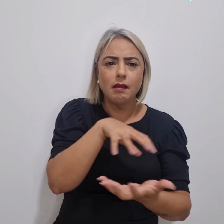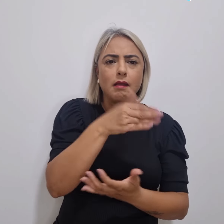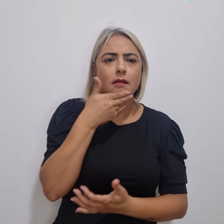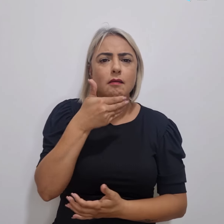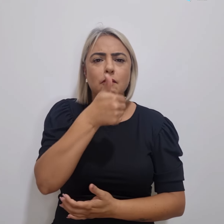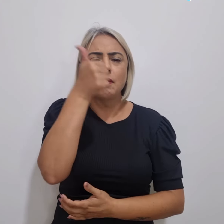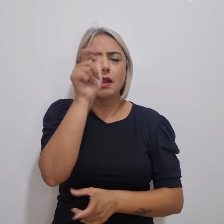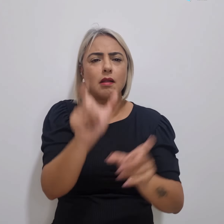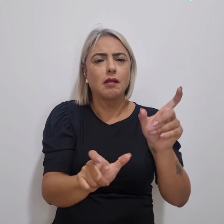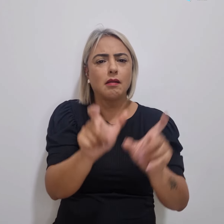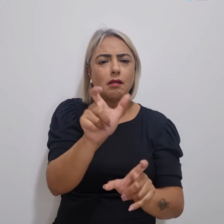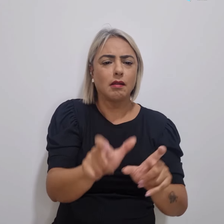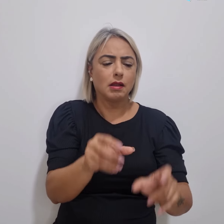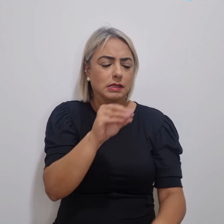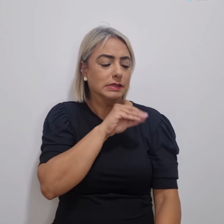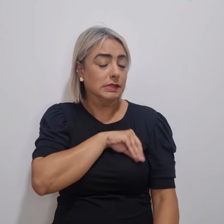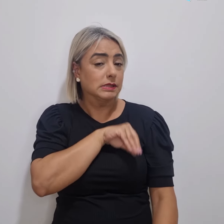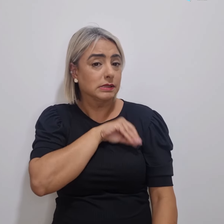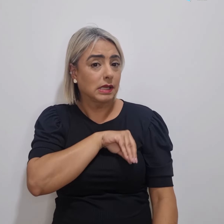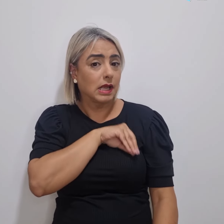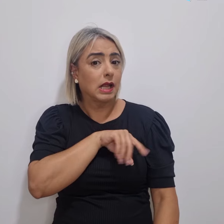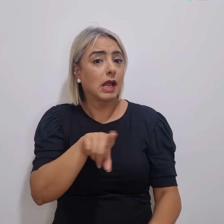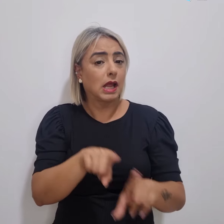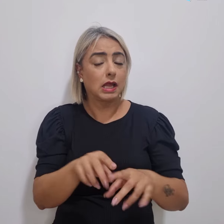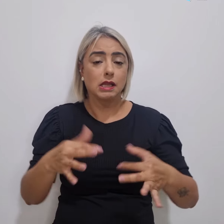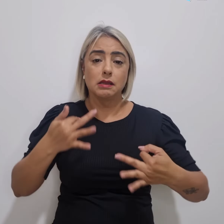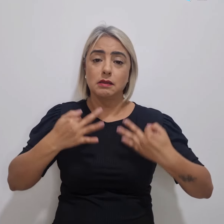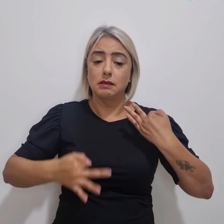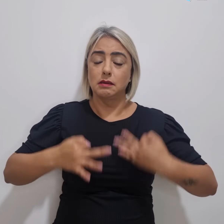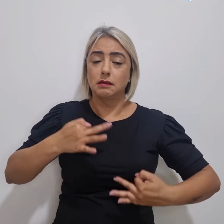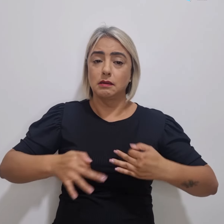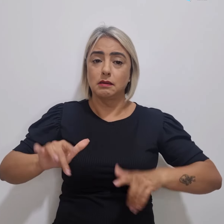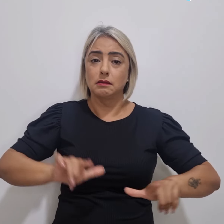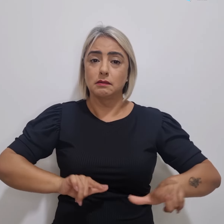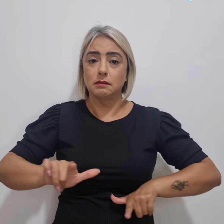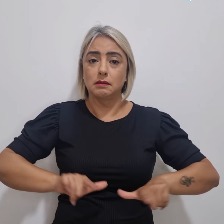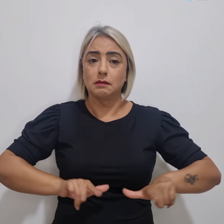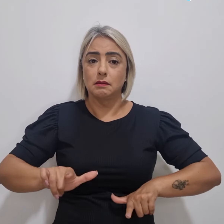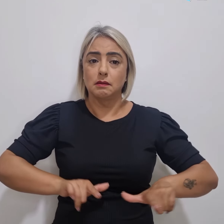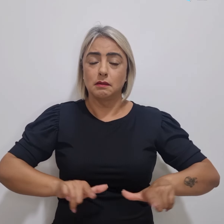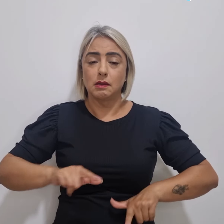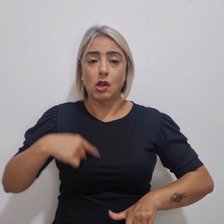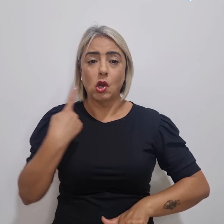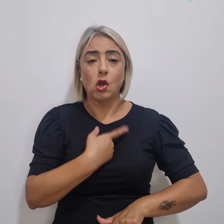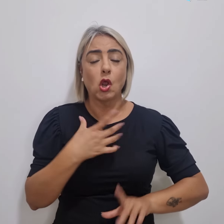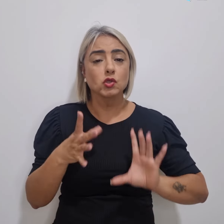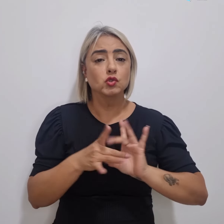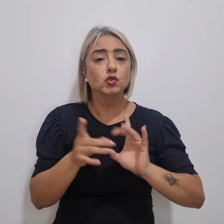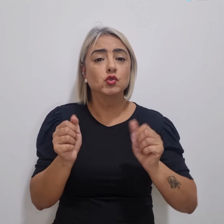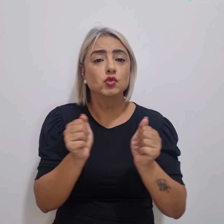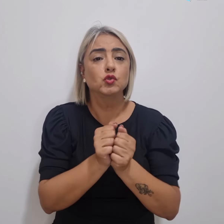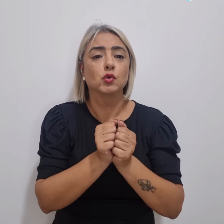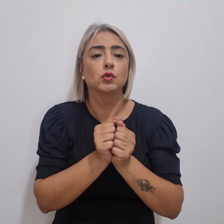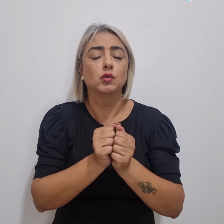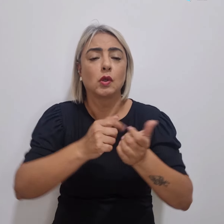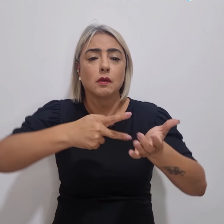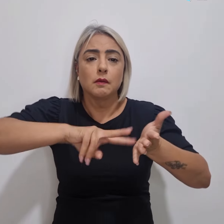condições de salário e dignidade no trabalho. Estamos juntos com o Sindicato dos